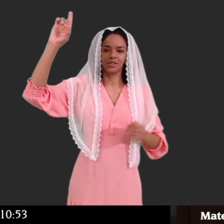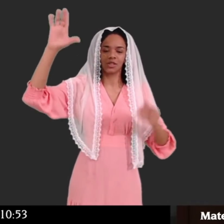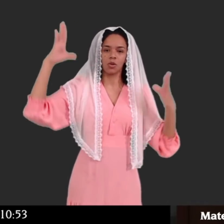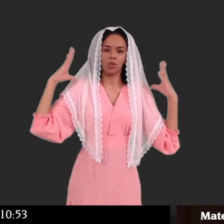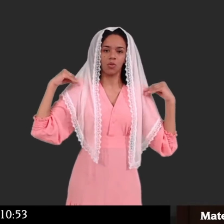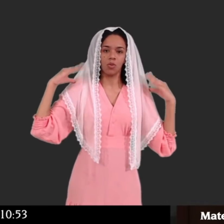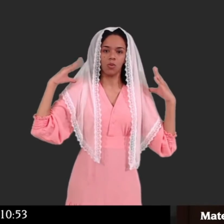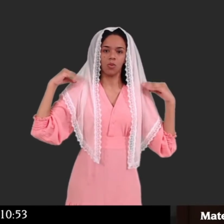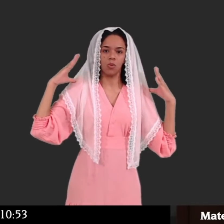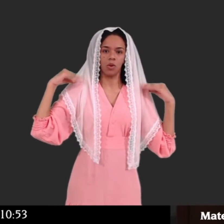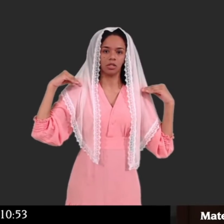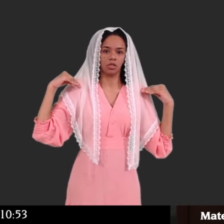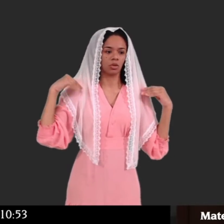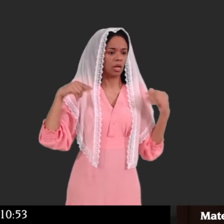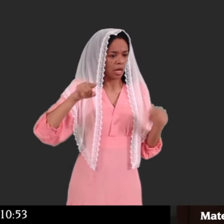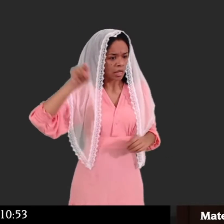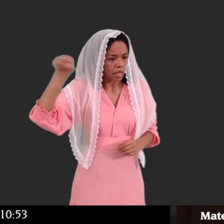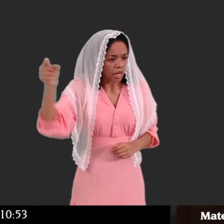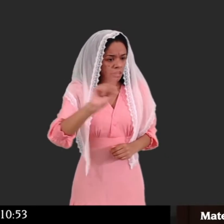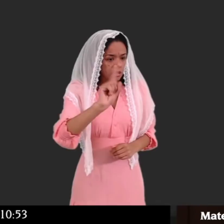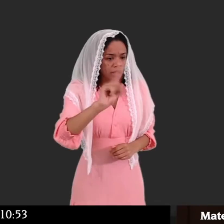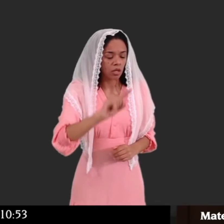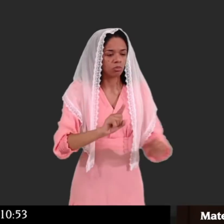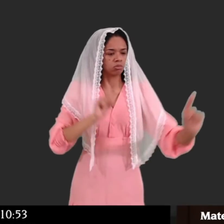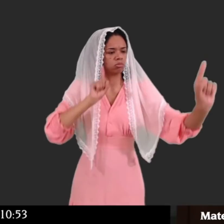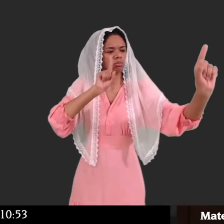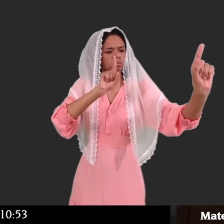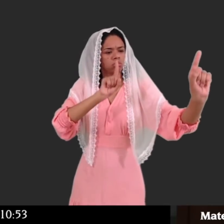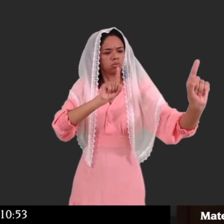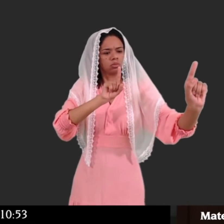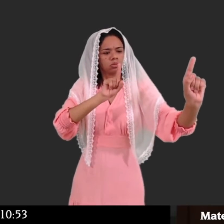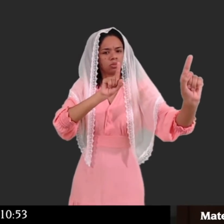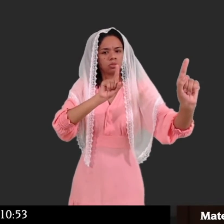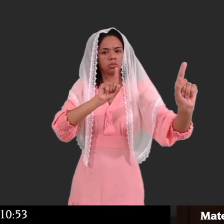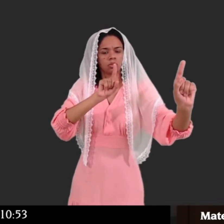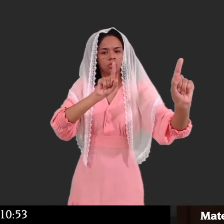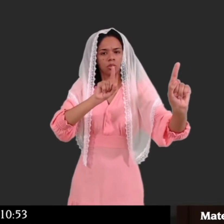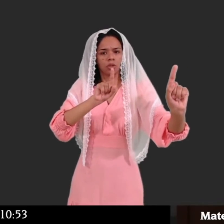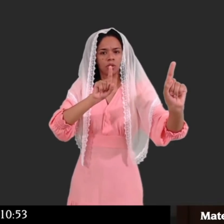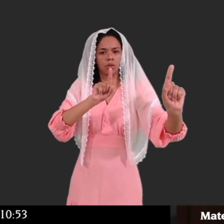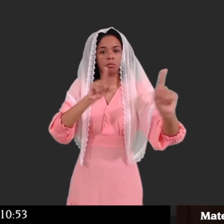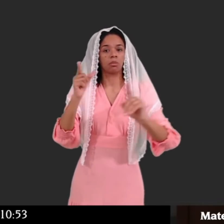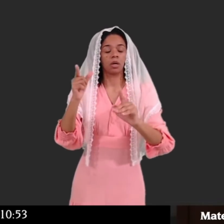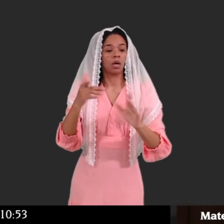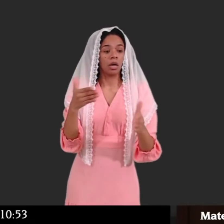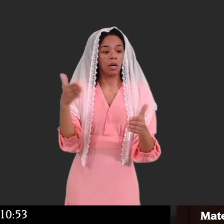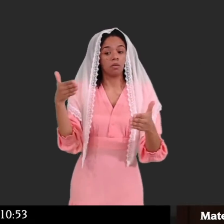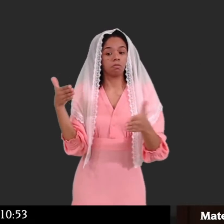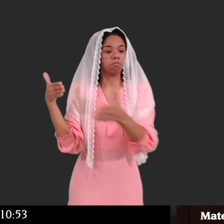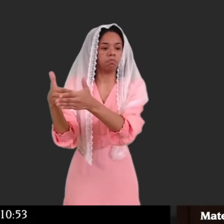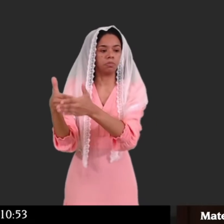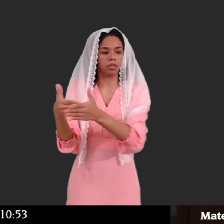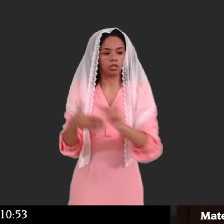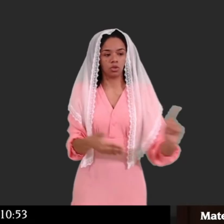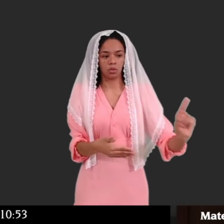Deus mandou ele ir. E Deus pôs um anjo lá para impedir de passar. Parece